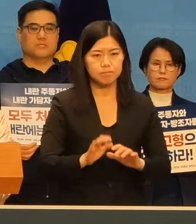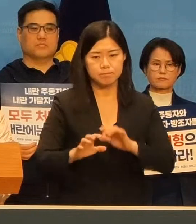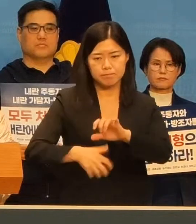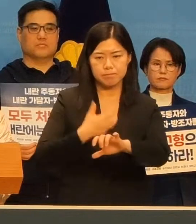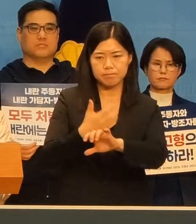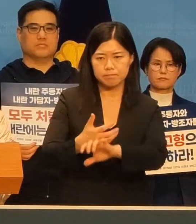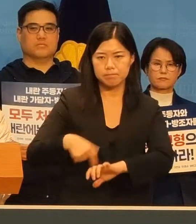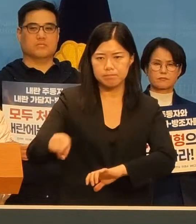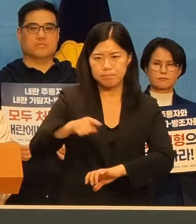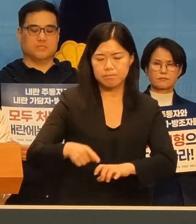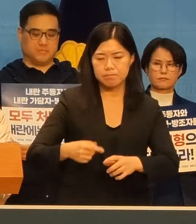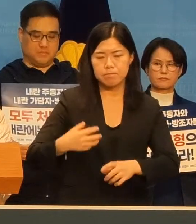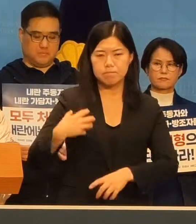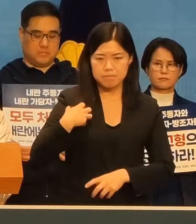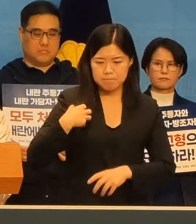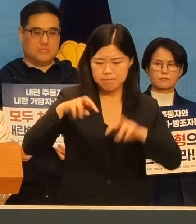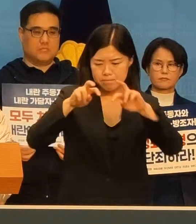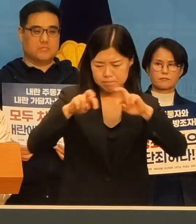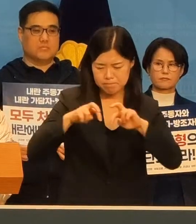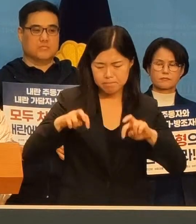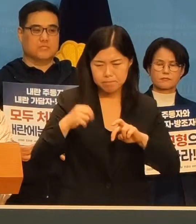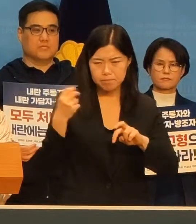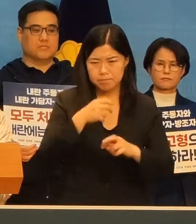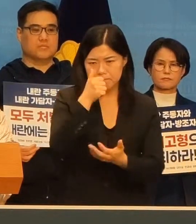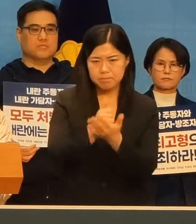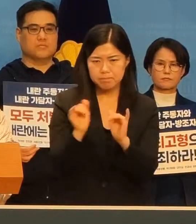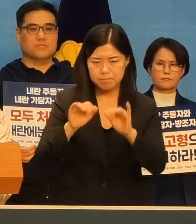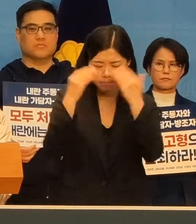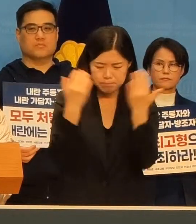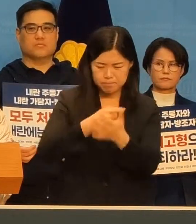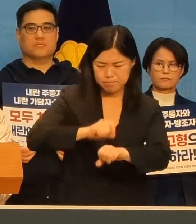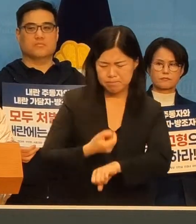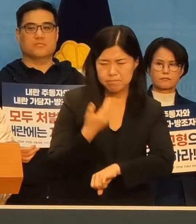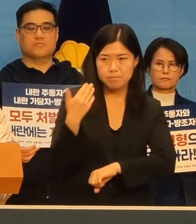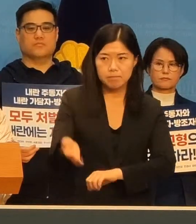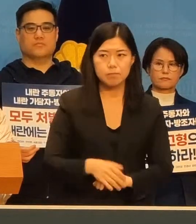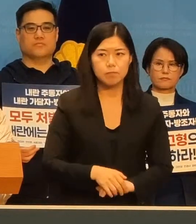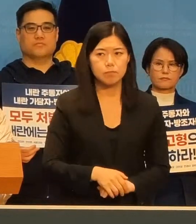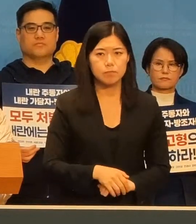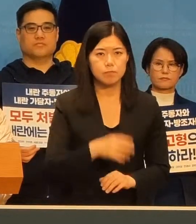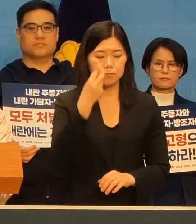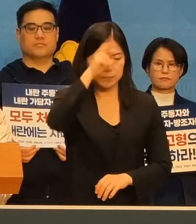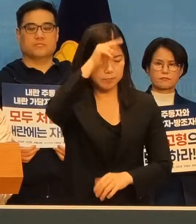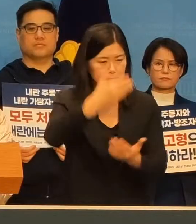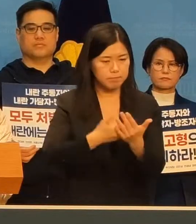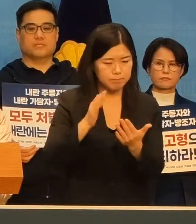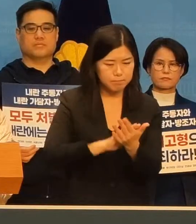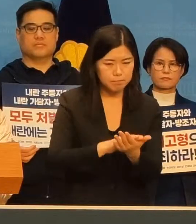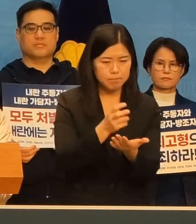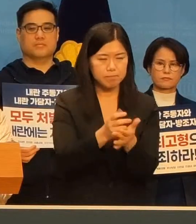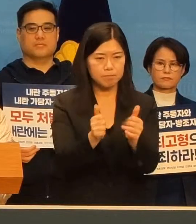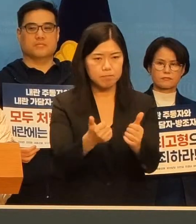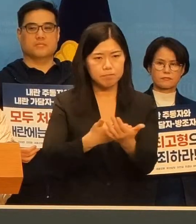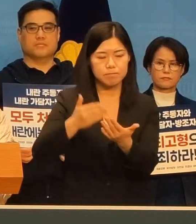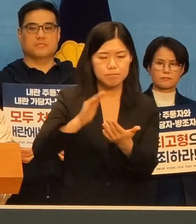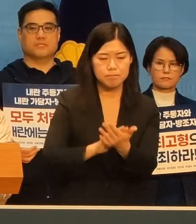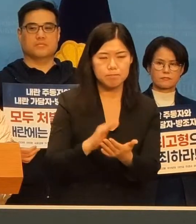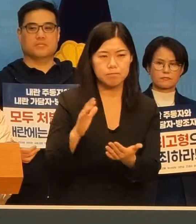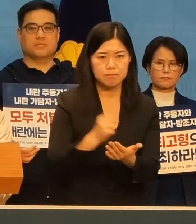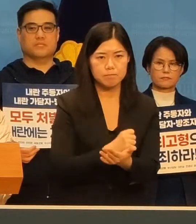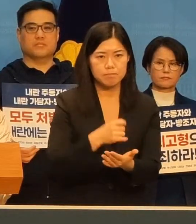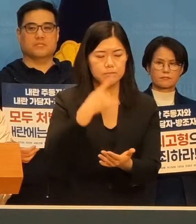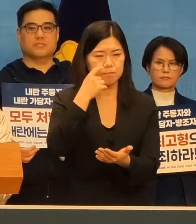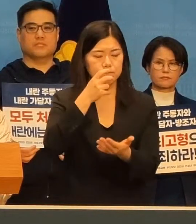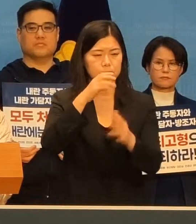사태의 책임 규명과 내란 범죄자의 일벌백계, 검찰개혁과 사법개혁을 통한